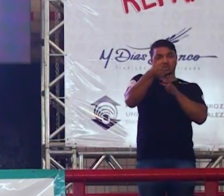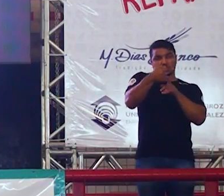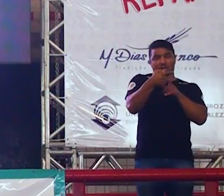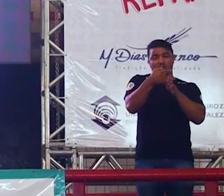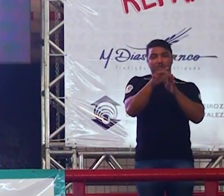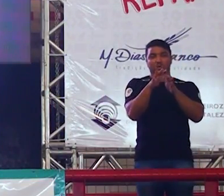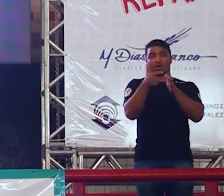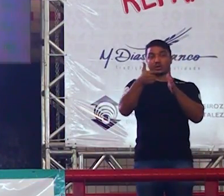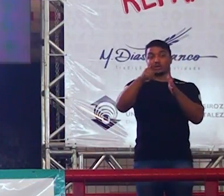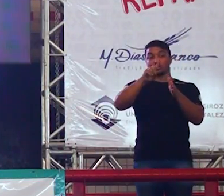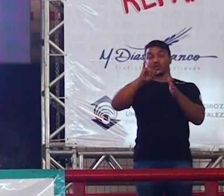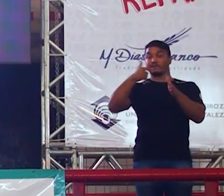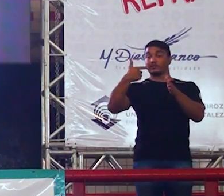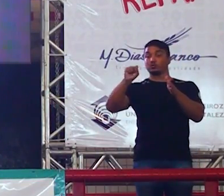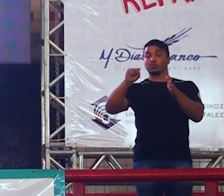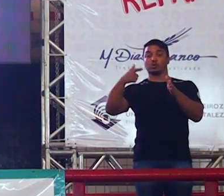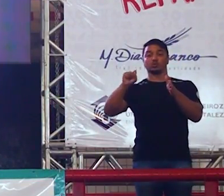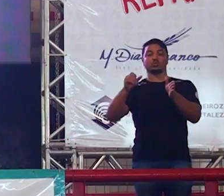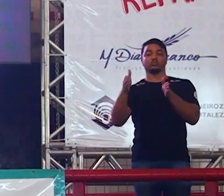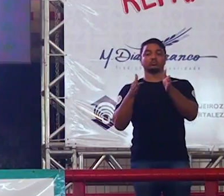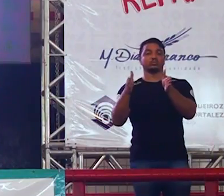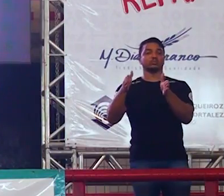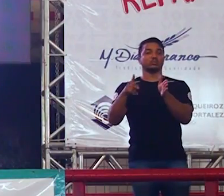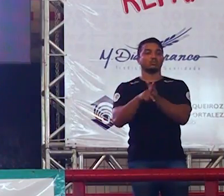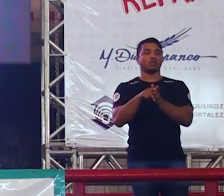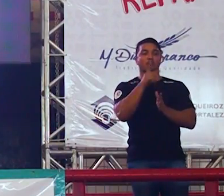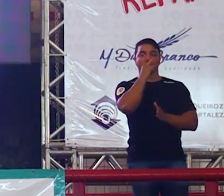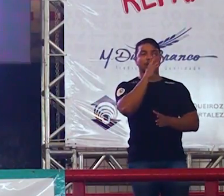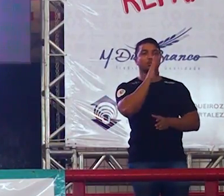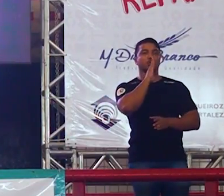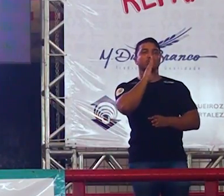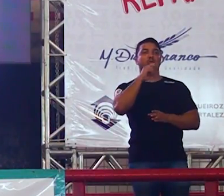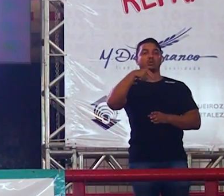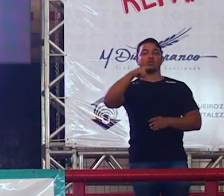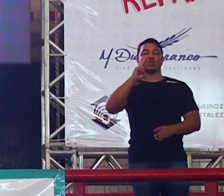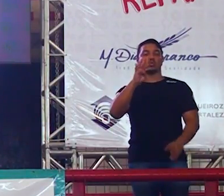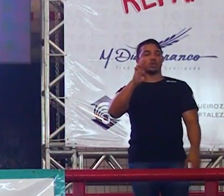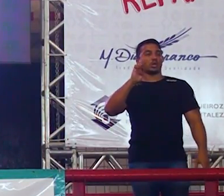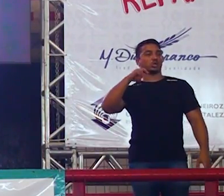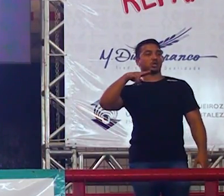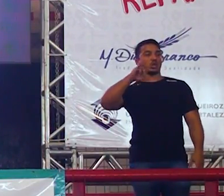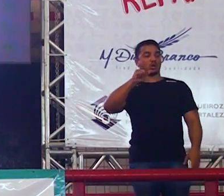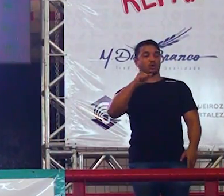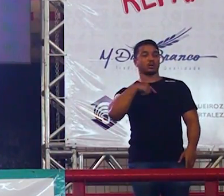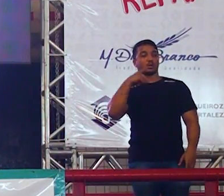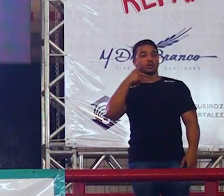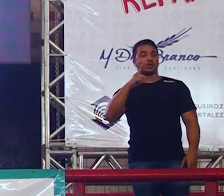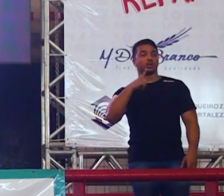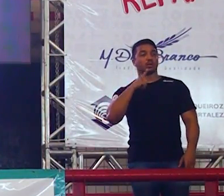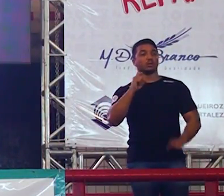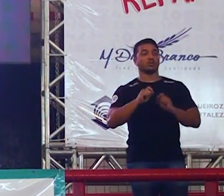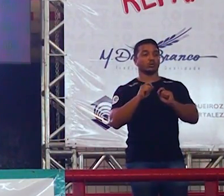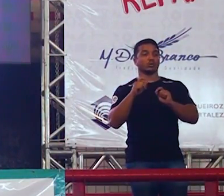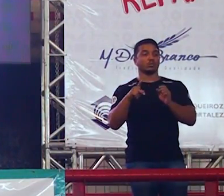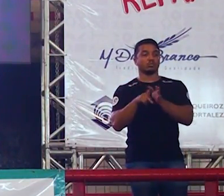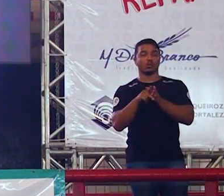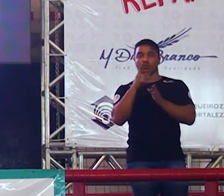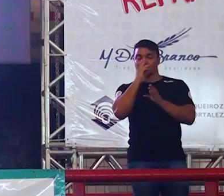até o 28º, você tem a fase lutênica, certo? Que é a fase que você vai ter quem?